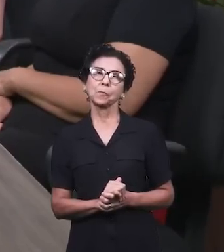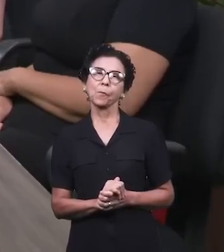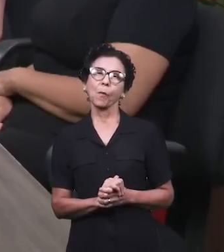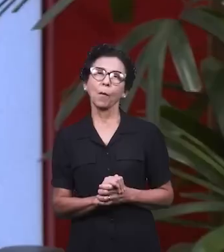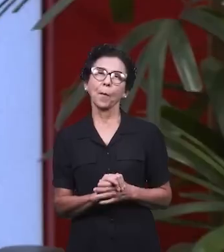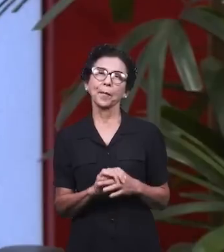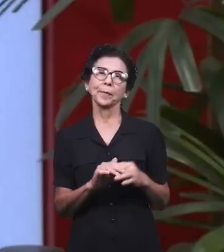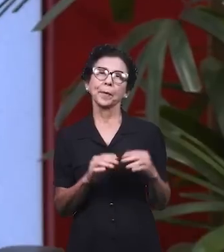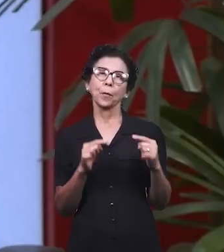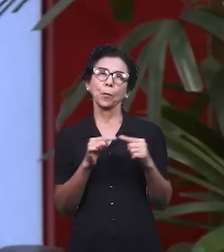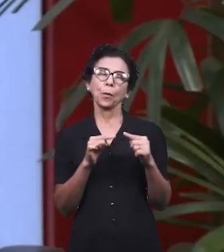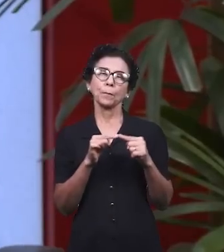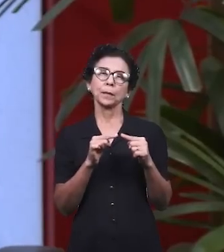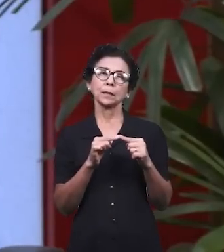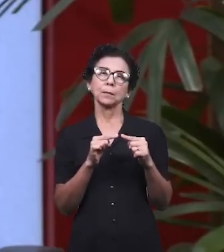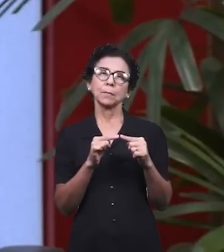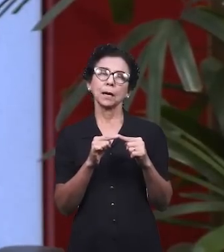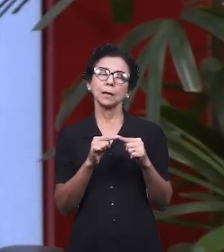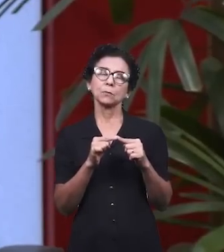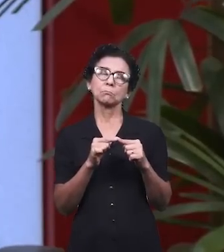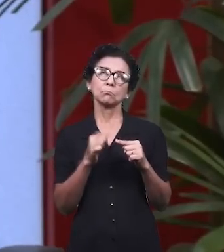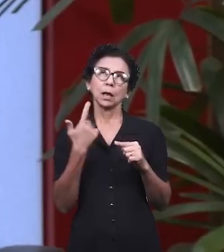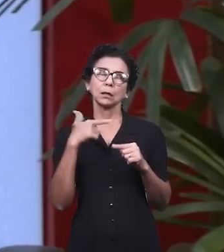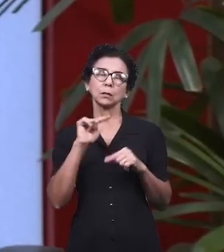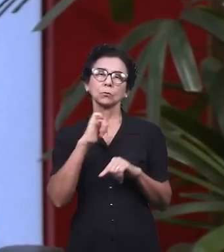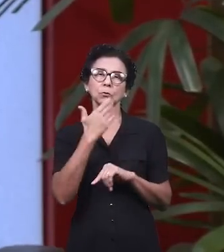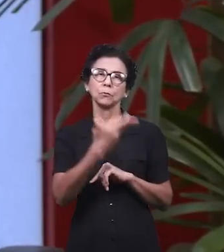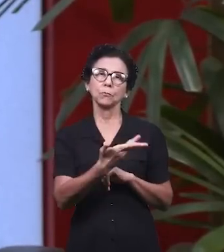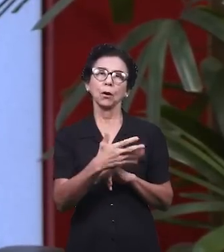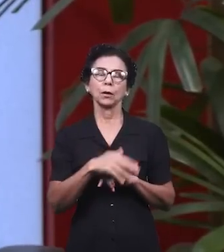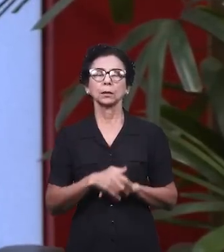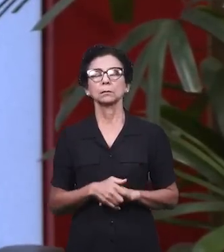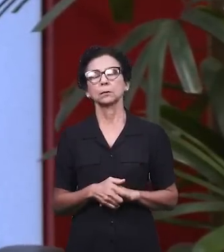dúvidas, né? Porque o português, por ser uma língua, existe uma regra.